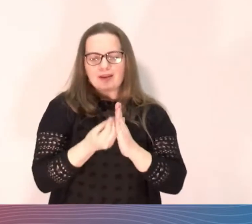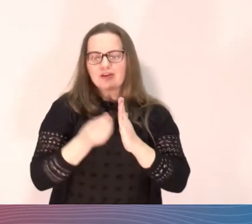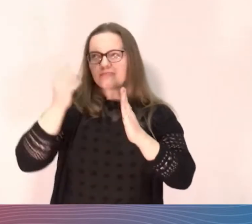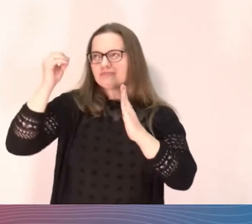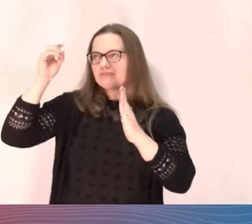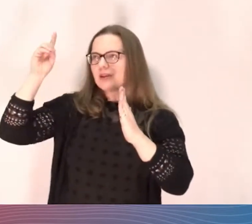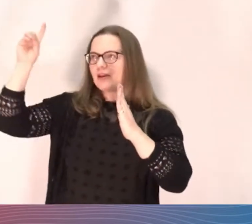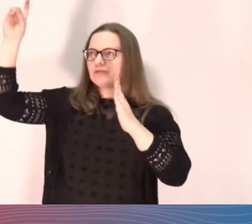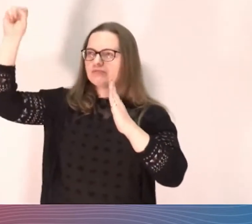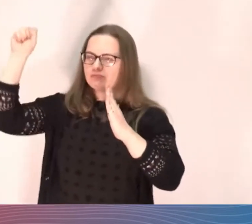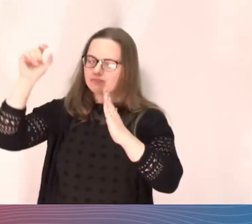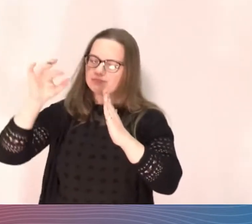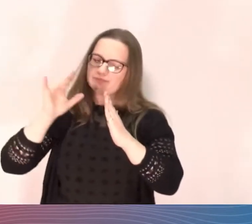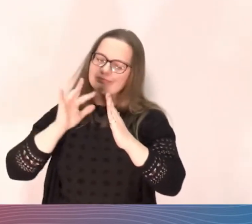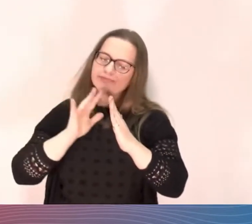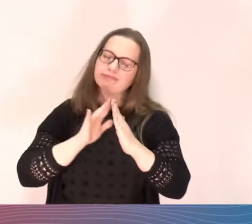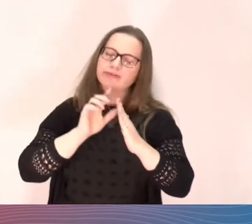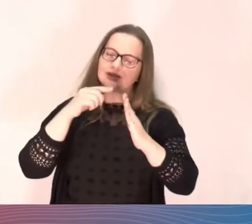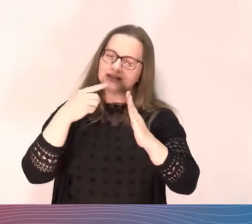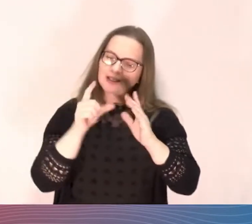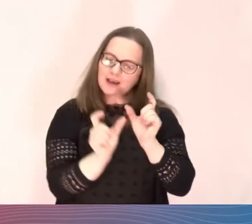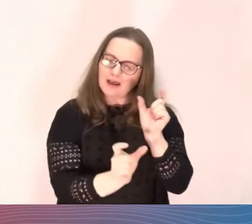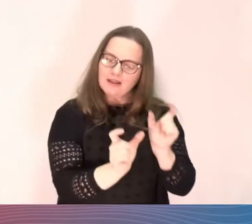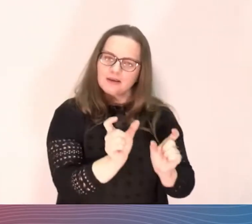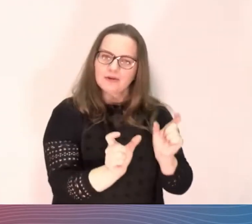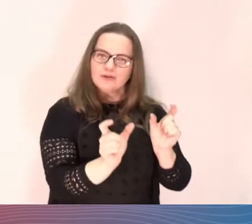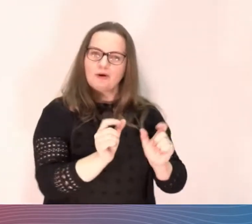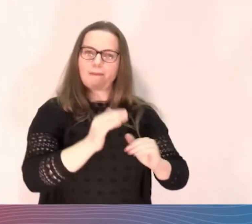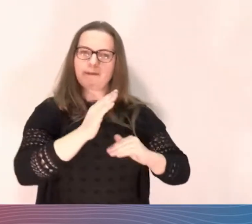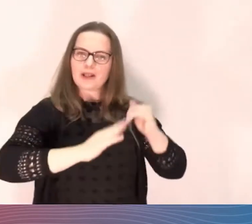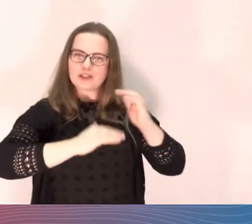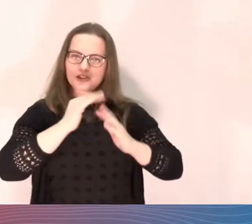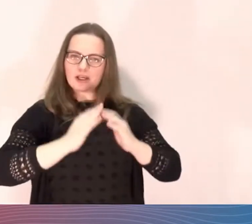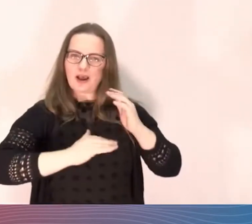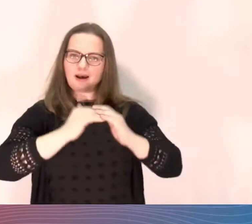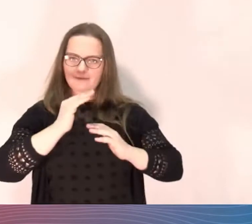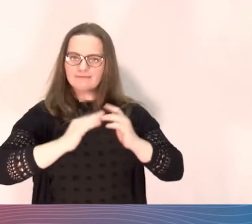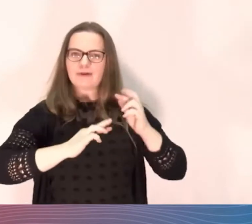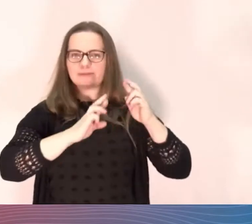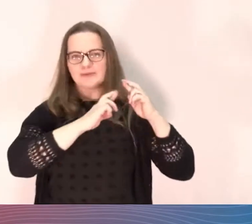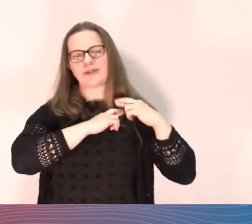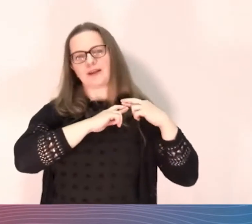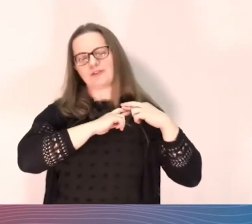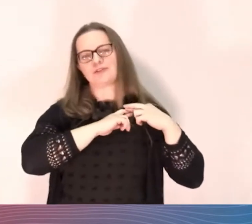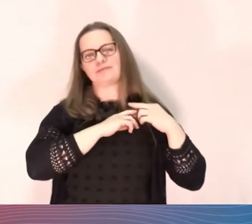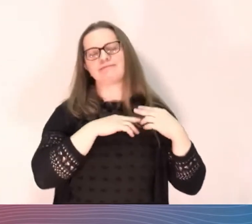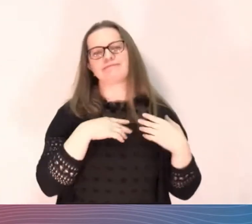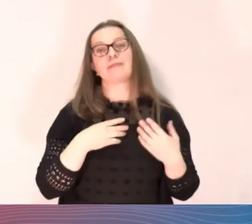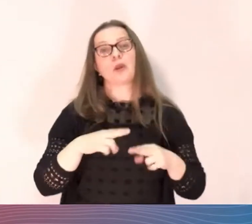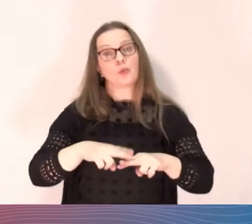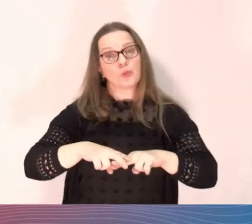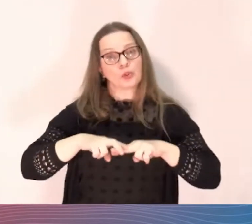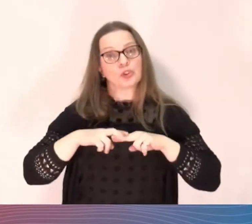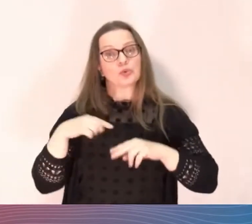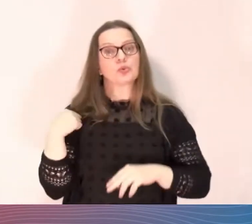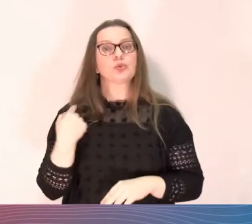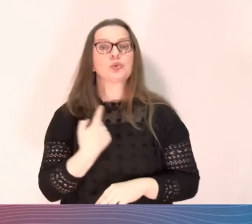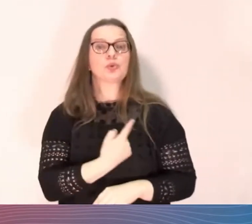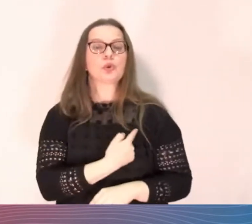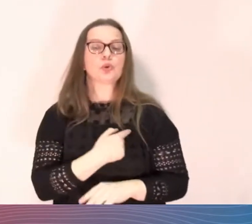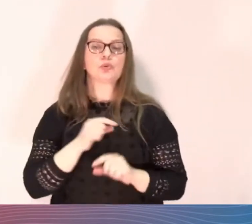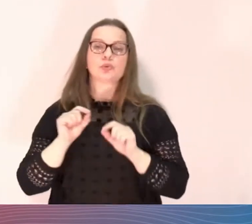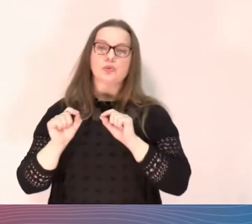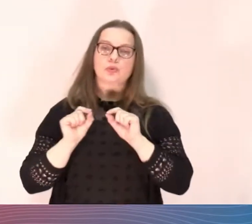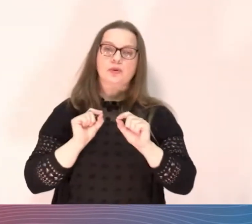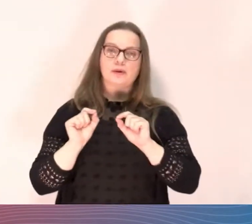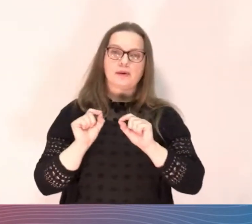seu propósito. Graças a Deus, da nossa parte, irmãos, nós